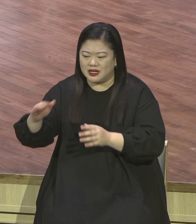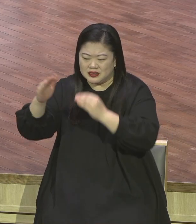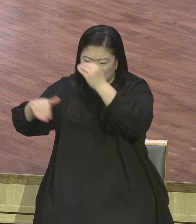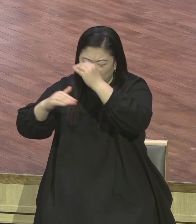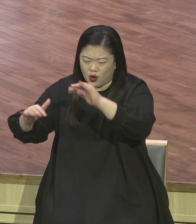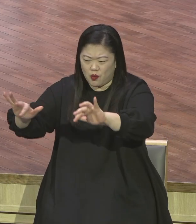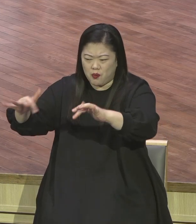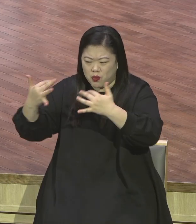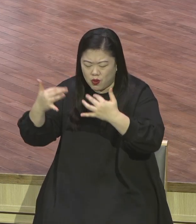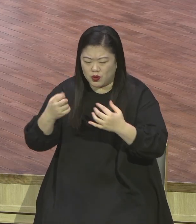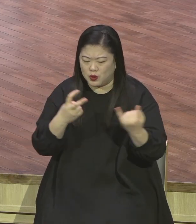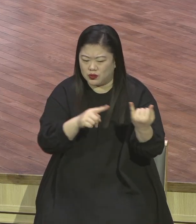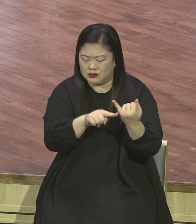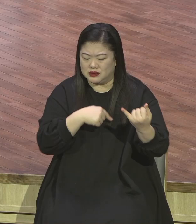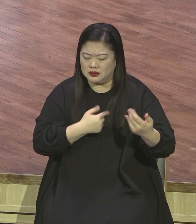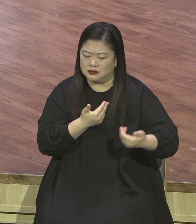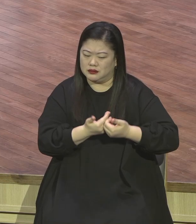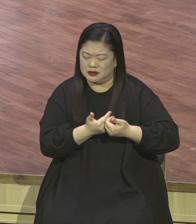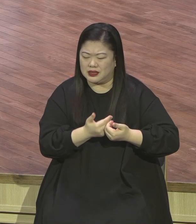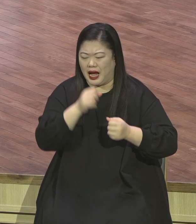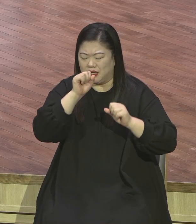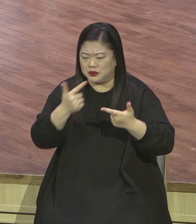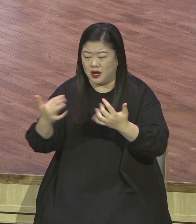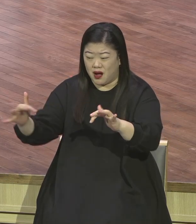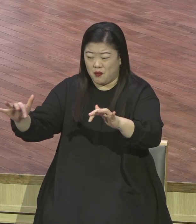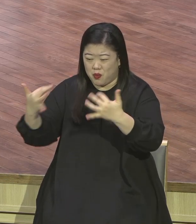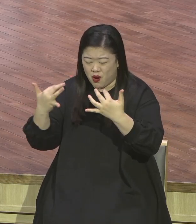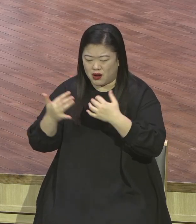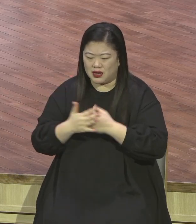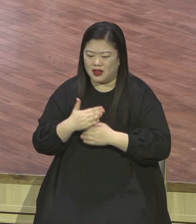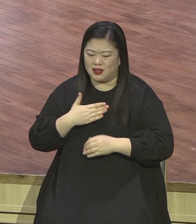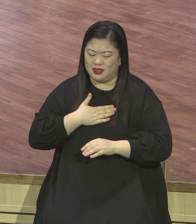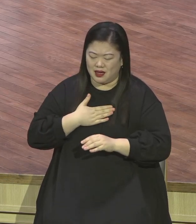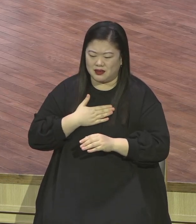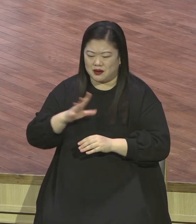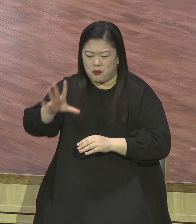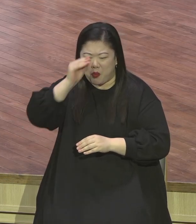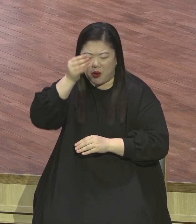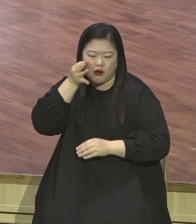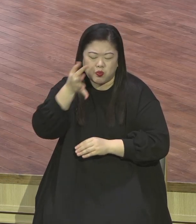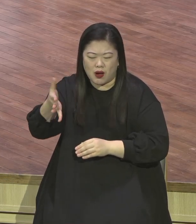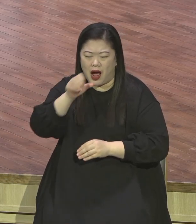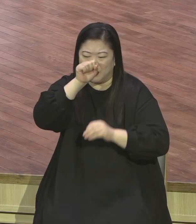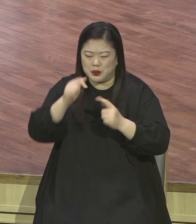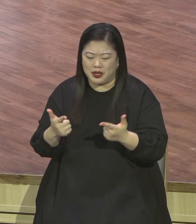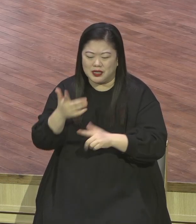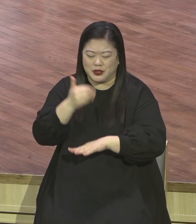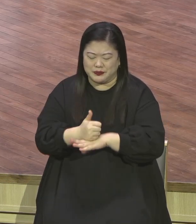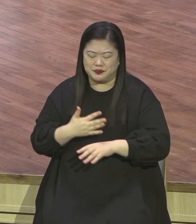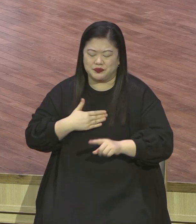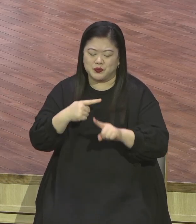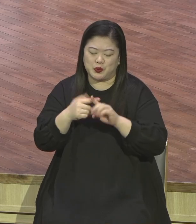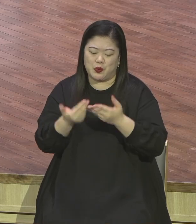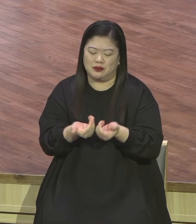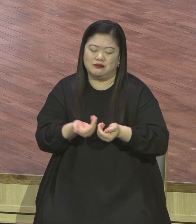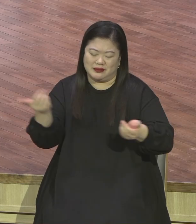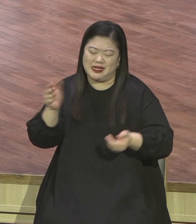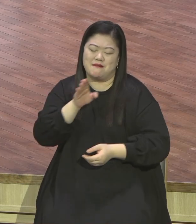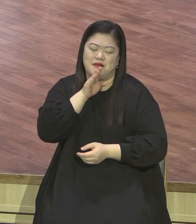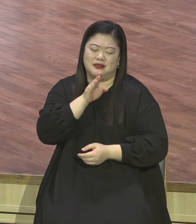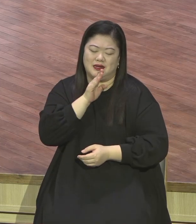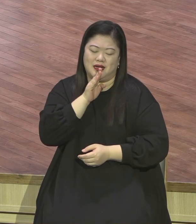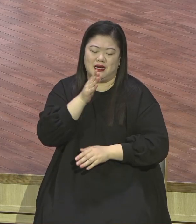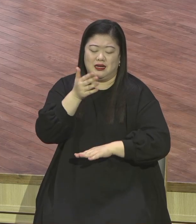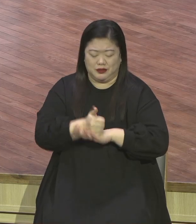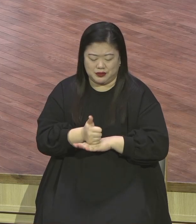이렇게 생각하고 3일 금식을 시작했어요 3일 금식을 했는데 3일 금식 마지막 날 기도하는 중에